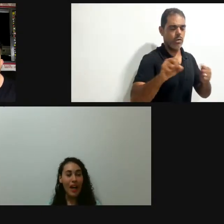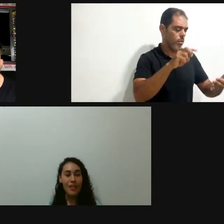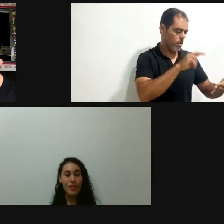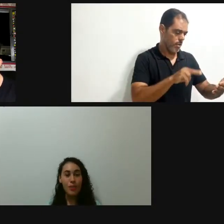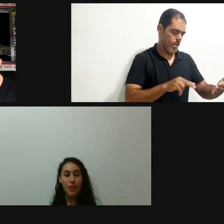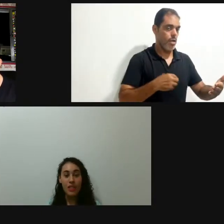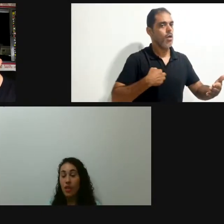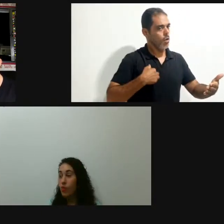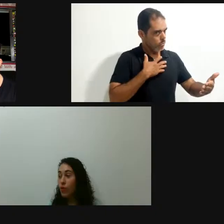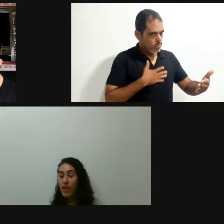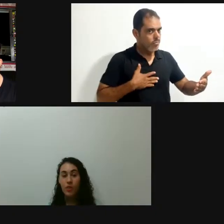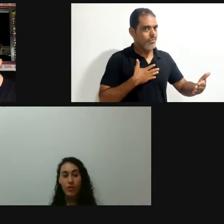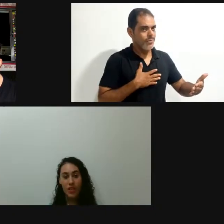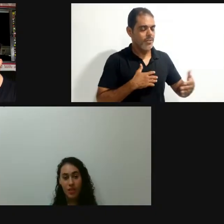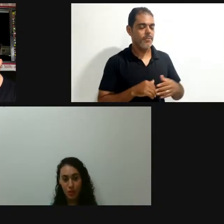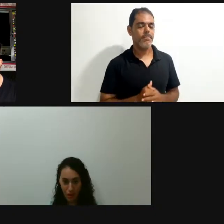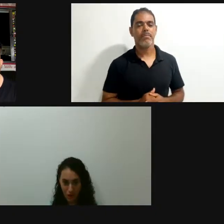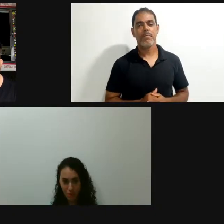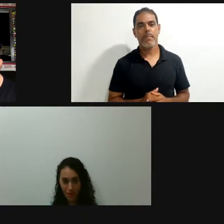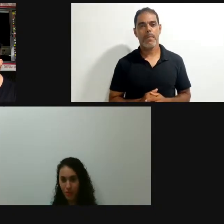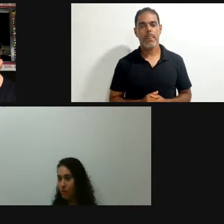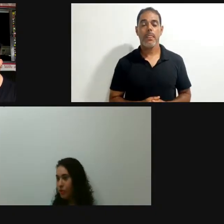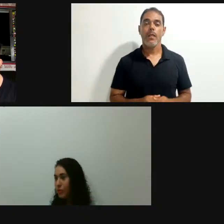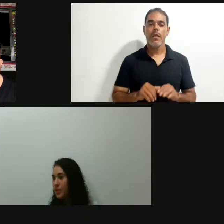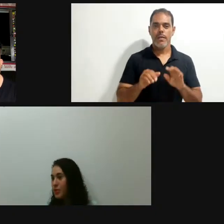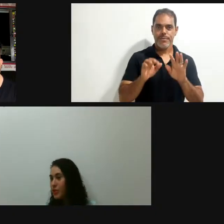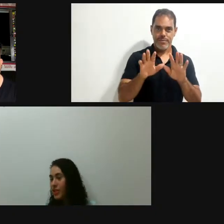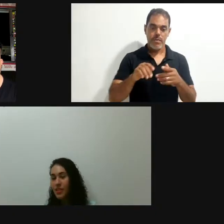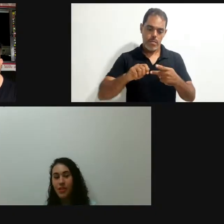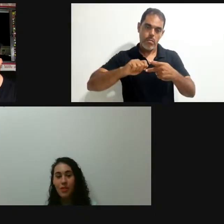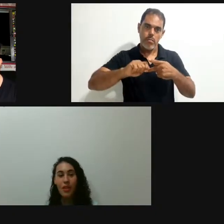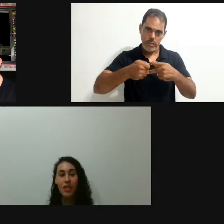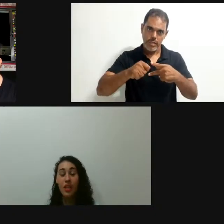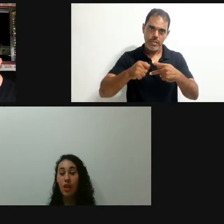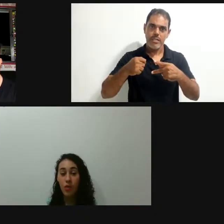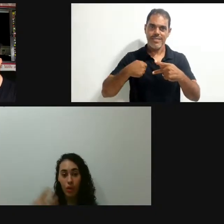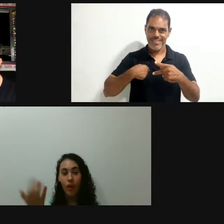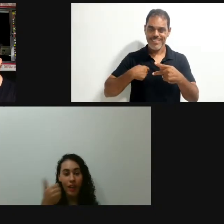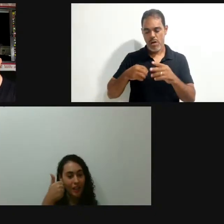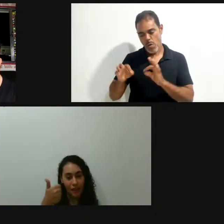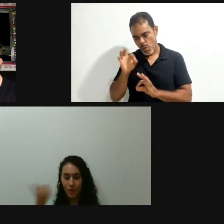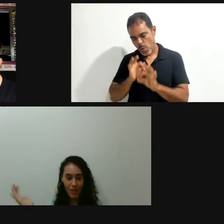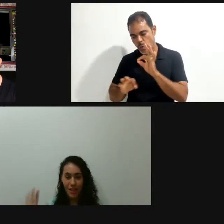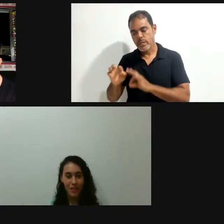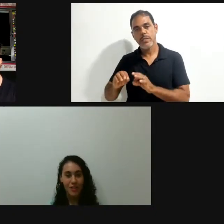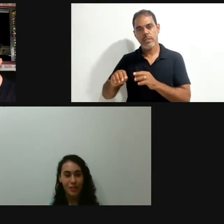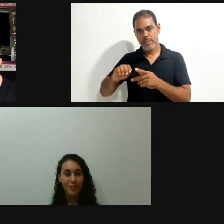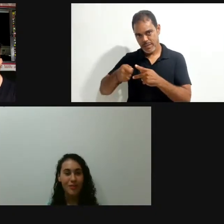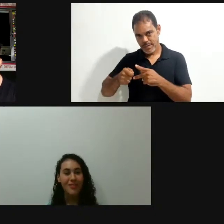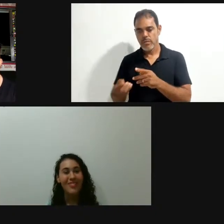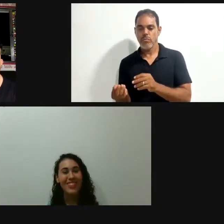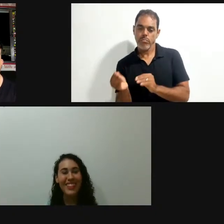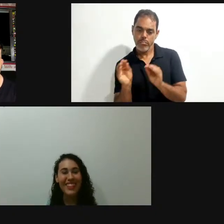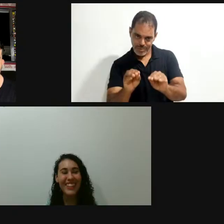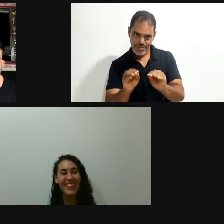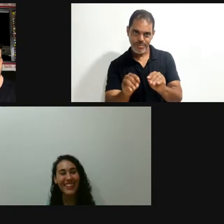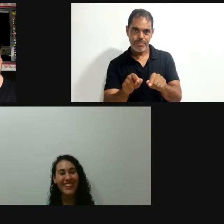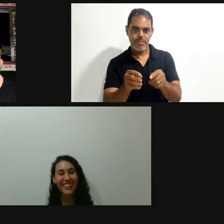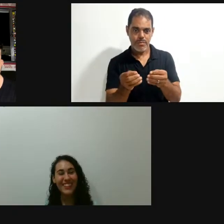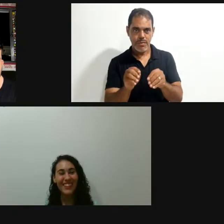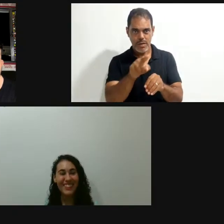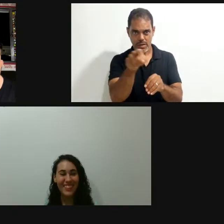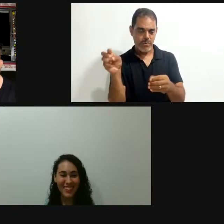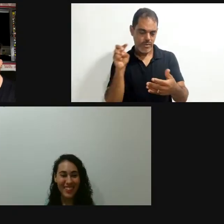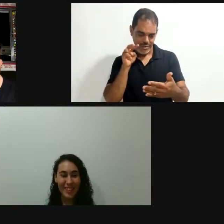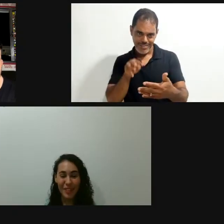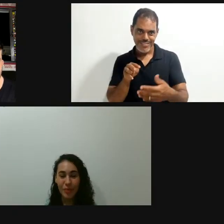No caso do Pix, eu vou resolver isso agora mesmo, vamos resolver isso e eu vou colocar, tá tudo certinho. Só